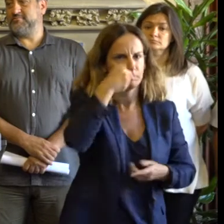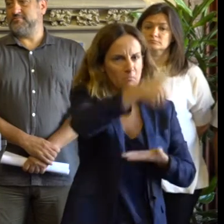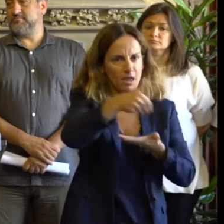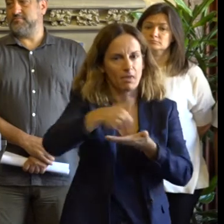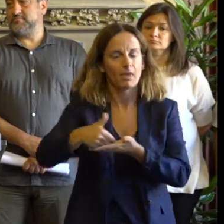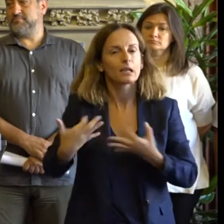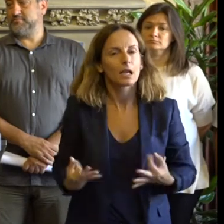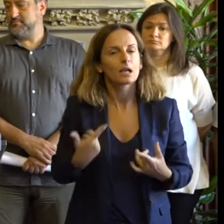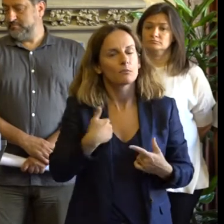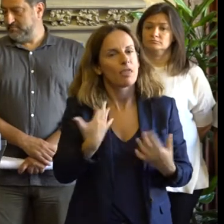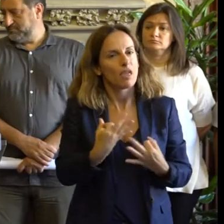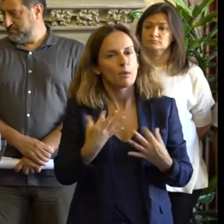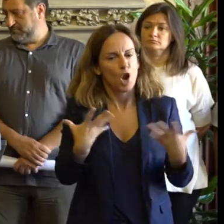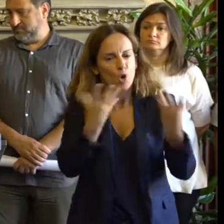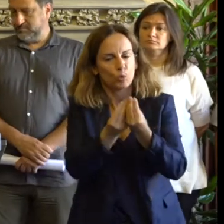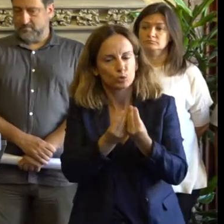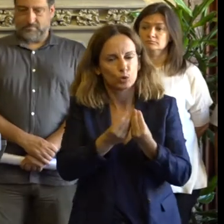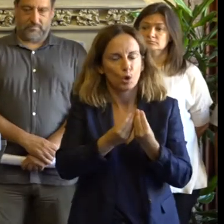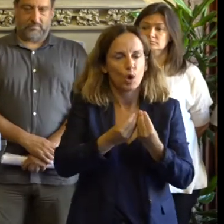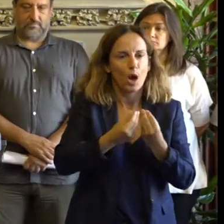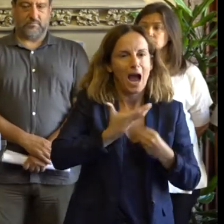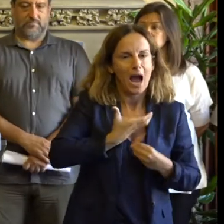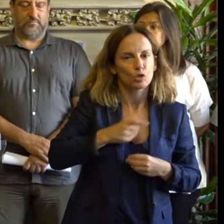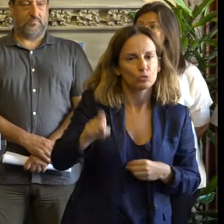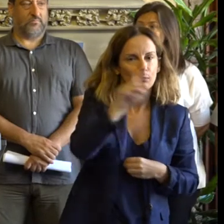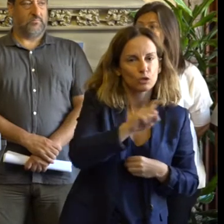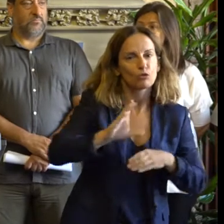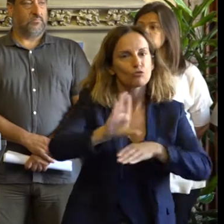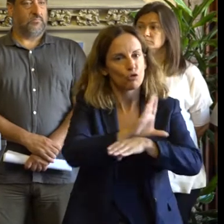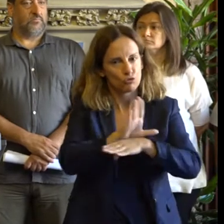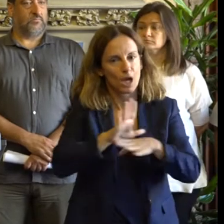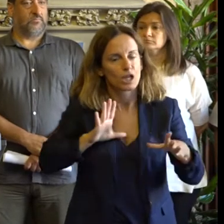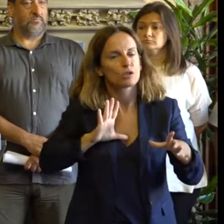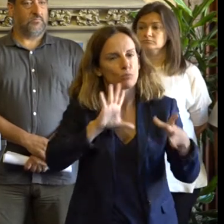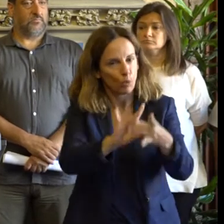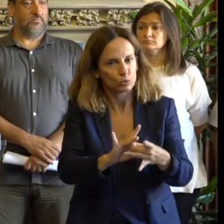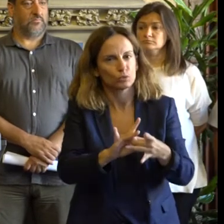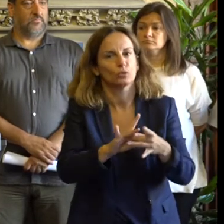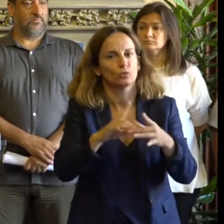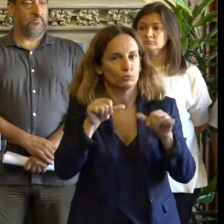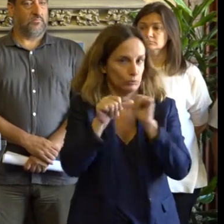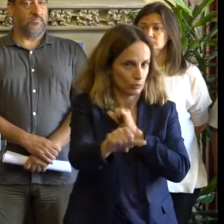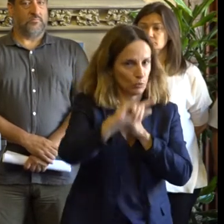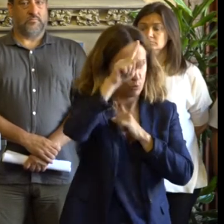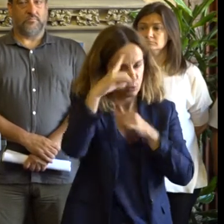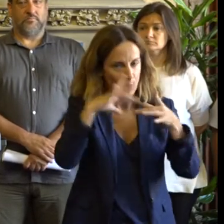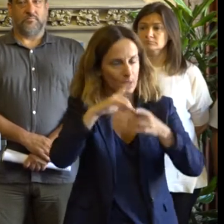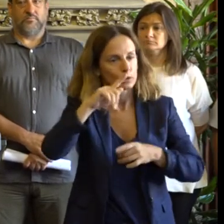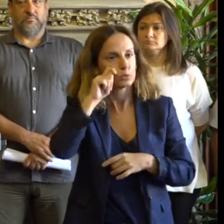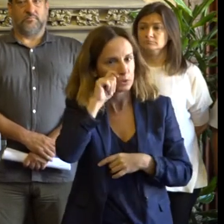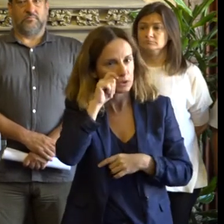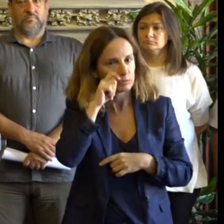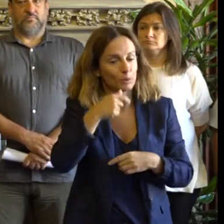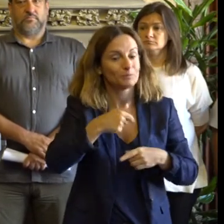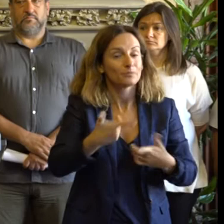conjunta entre ajuntaments i Consell. Així ho vàrem poder escoltar de veu dels batles i batleses del Pla de Mallorca. Hem de posar en